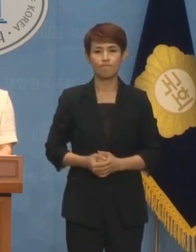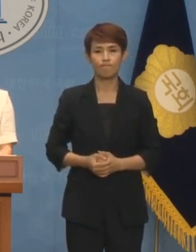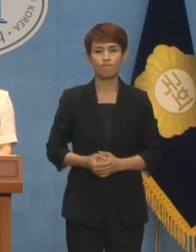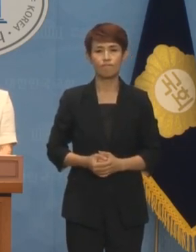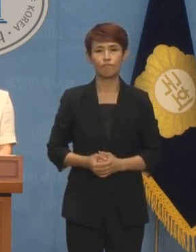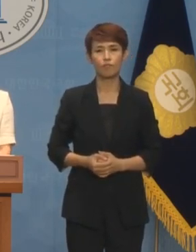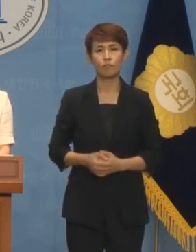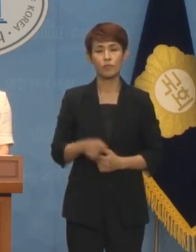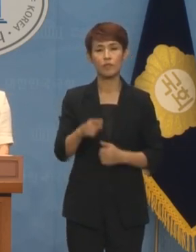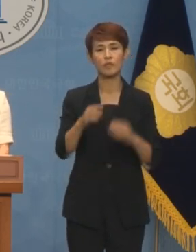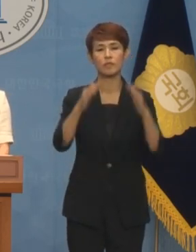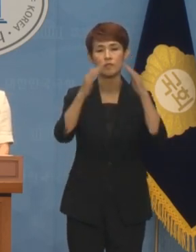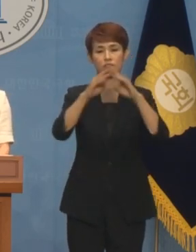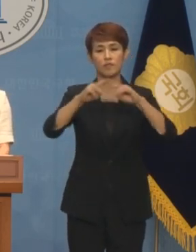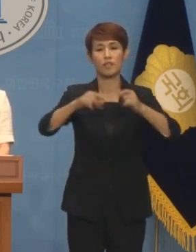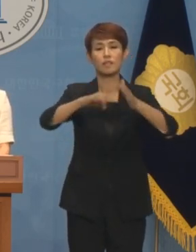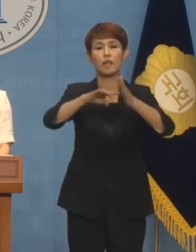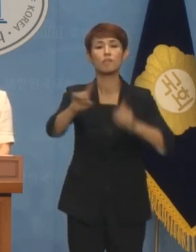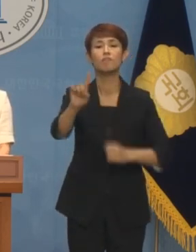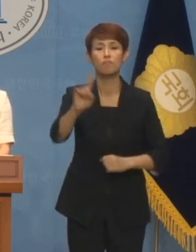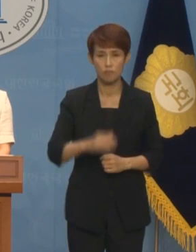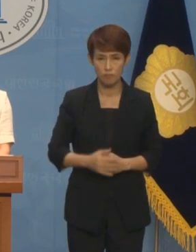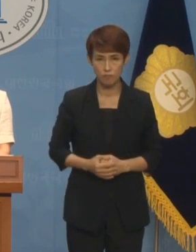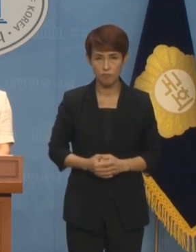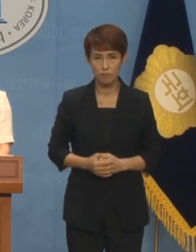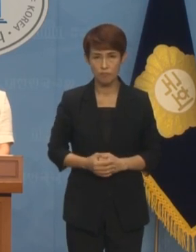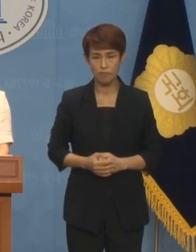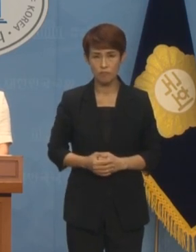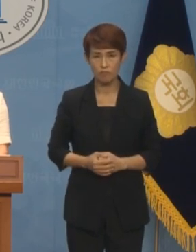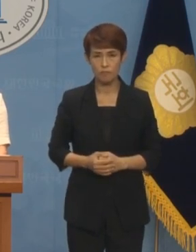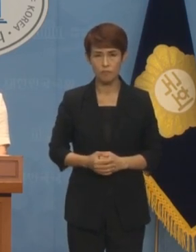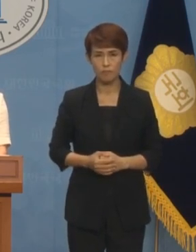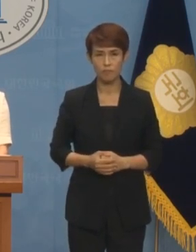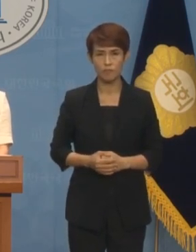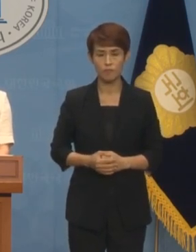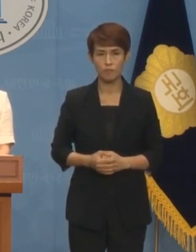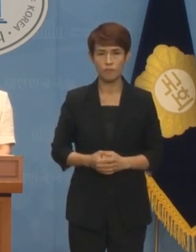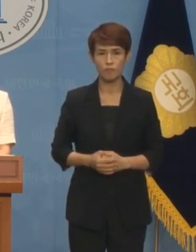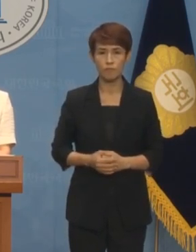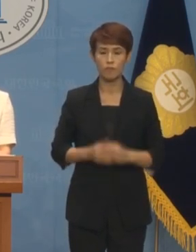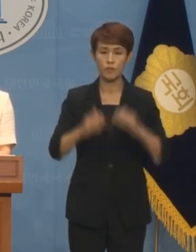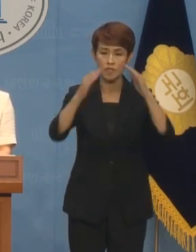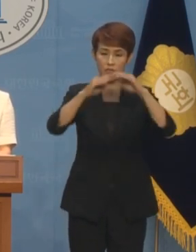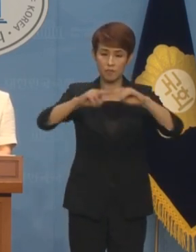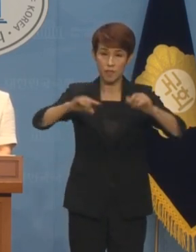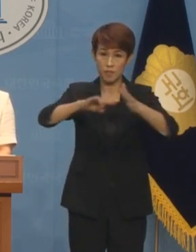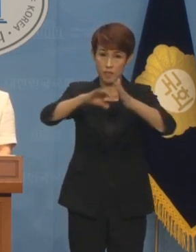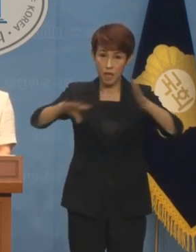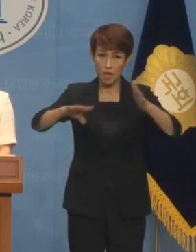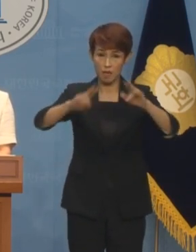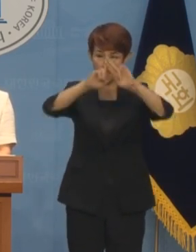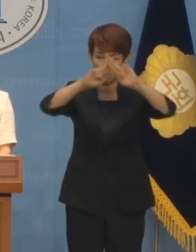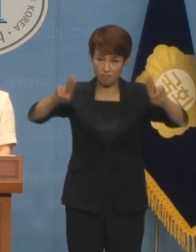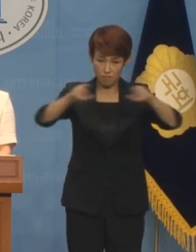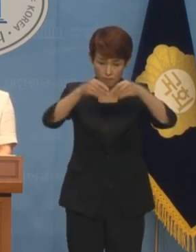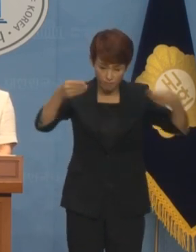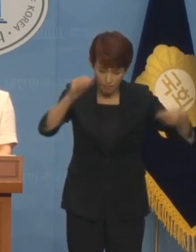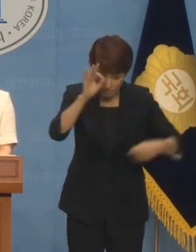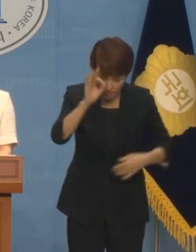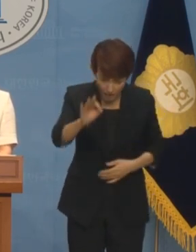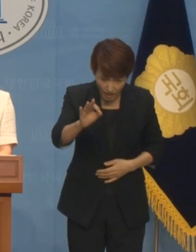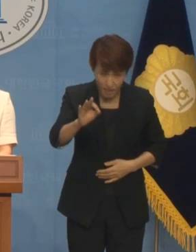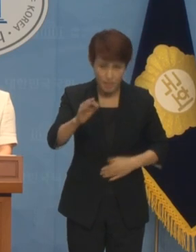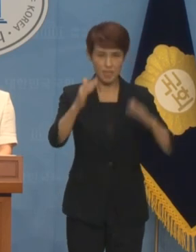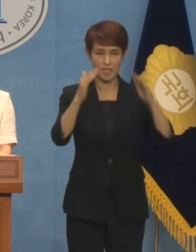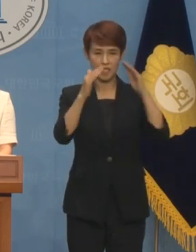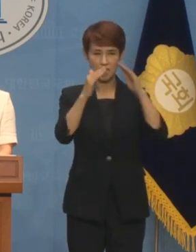화제의 종합부동산세는 어떻습니까? 이미 공공연하게 알려져 있는 것처럼 종합부동산세 폐지의 감춰진 목적은